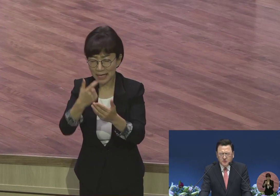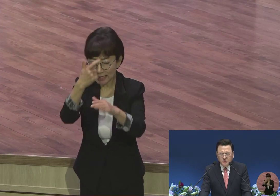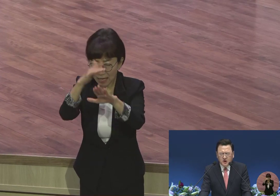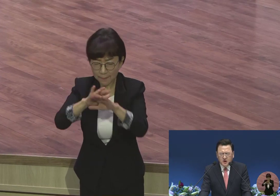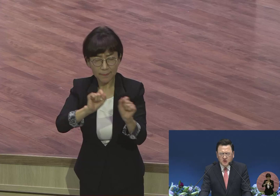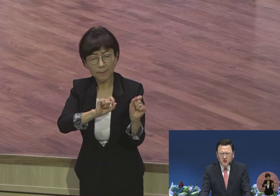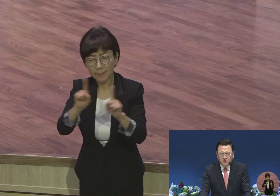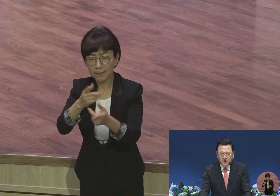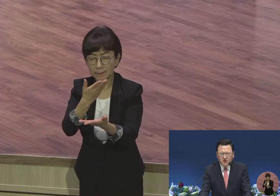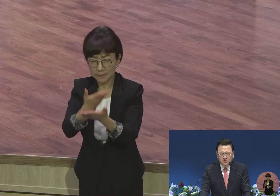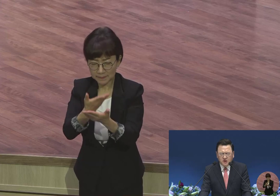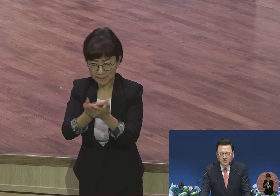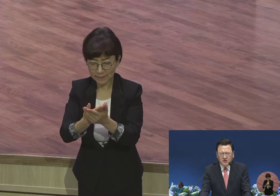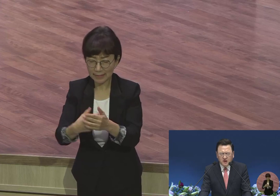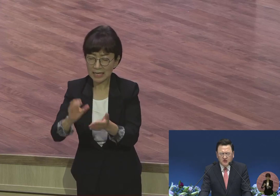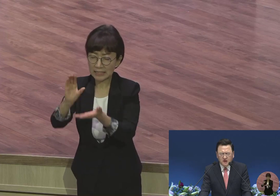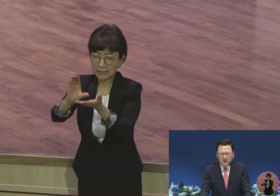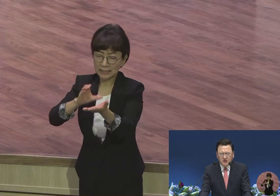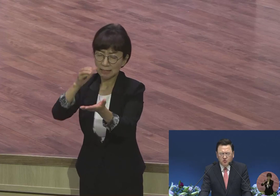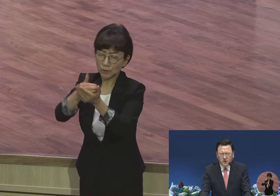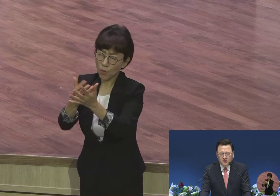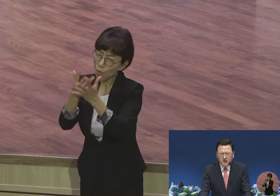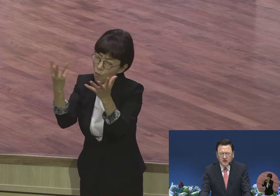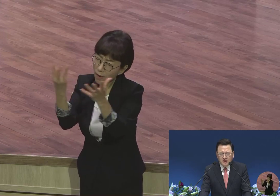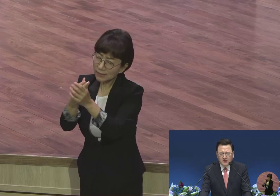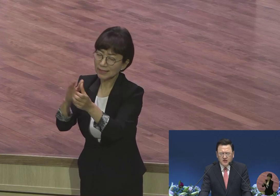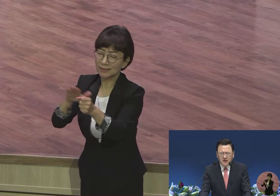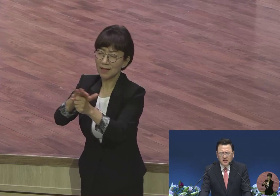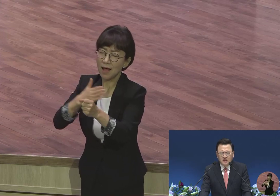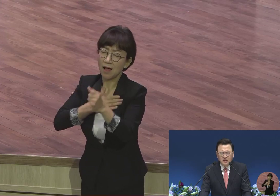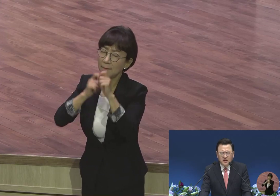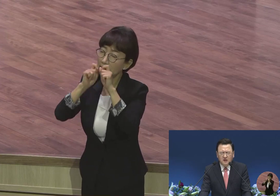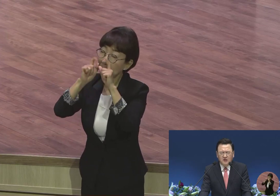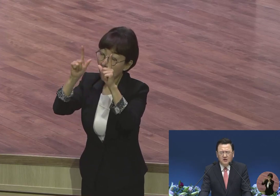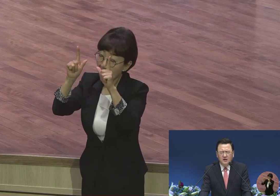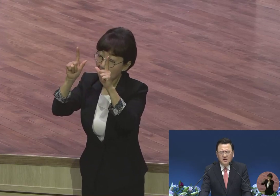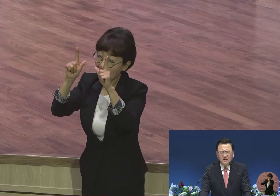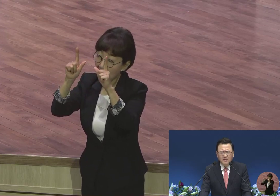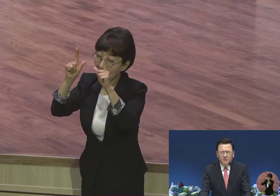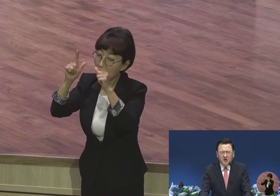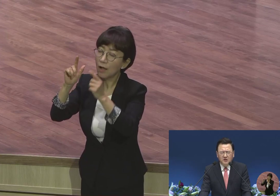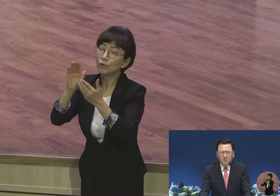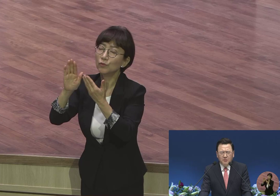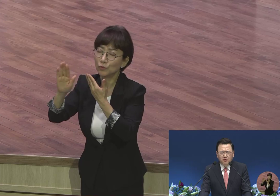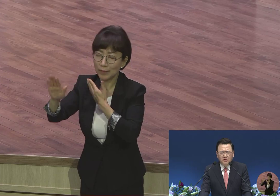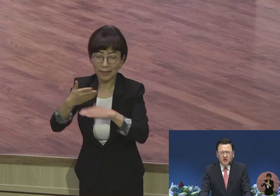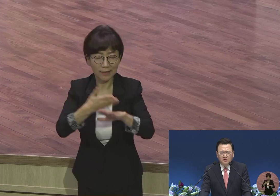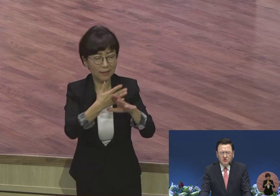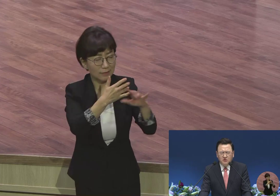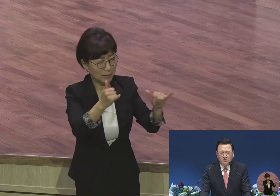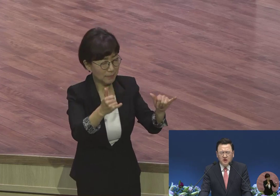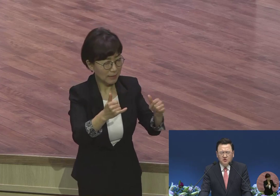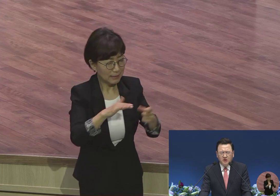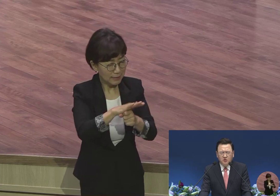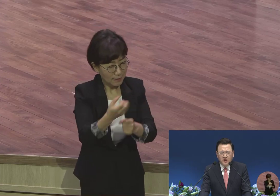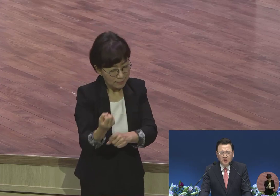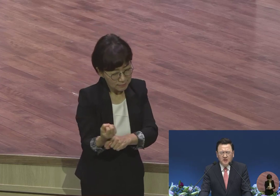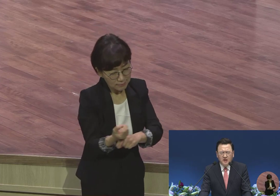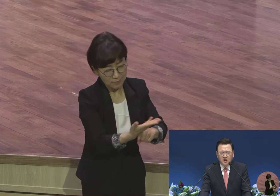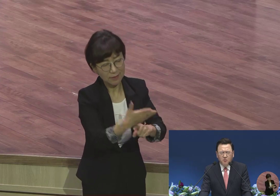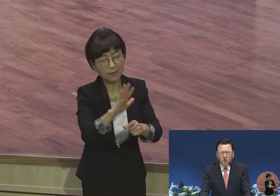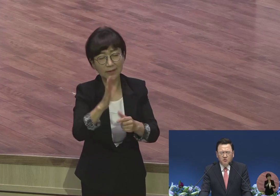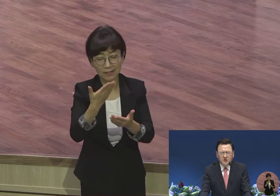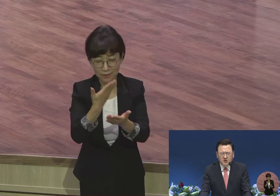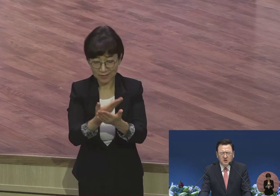하여 주옵소서. 그리스도의 절대적 사랑을 깨달은 우리들이 이제 이 사랑을 남들한테 베풀게 하여 주시고 한 주간